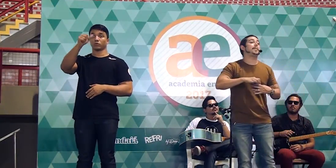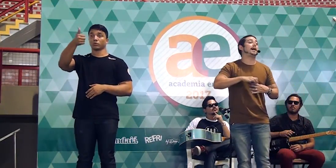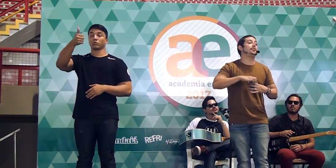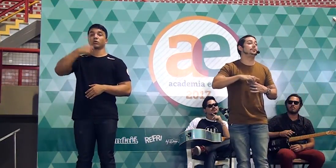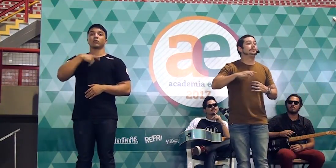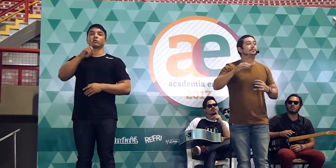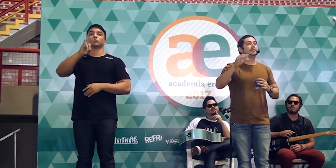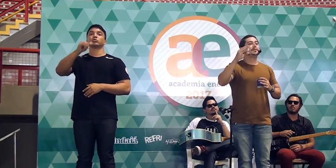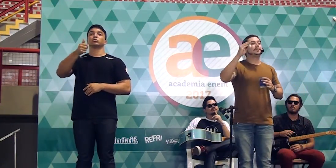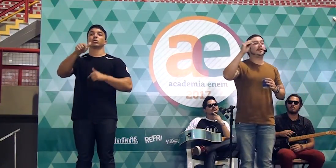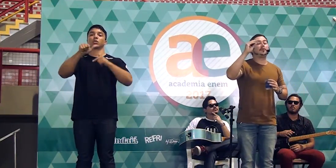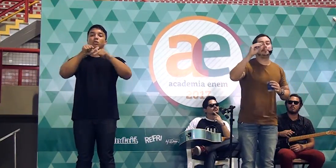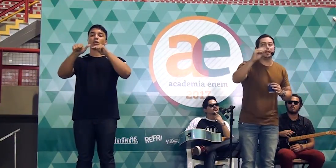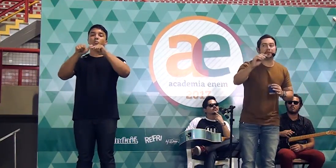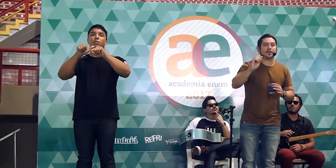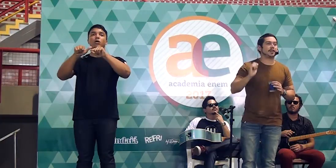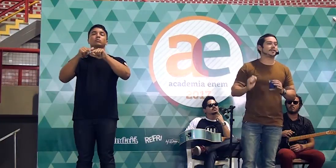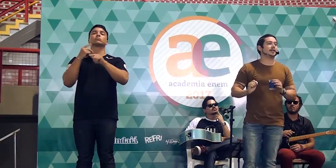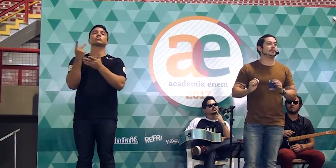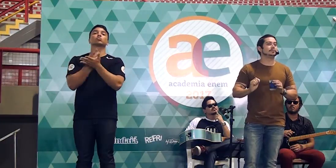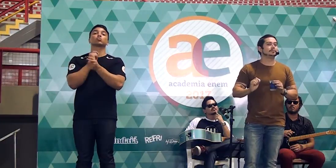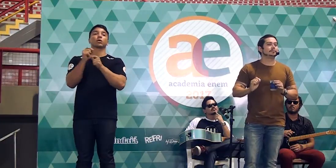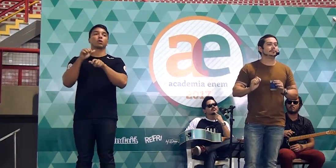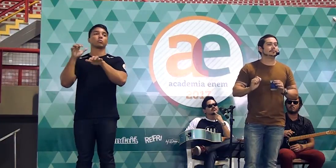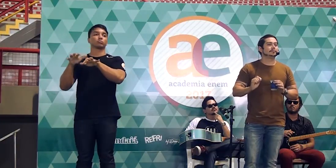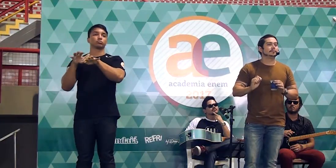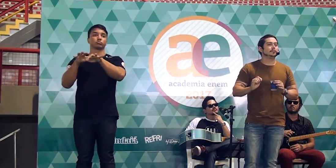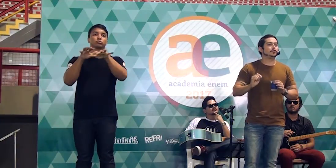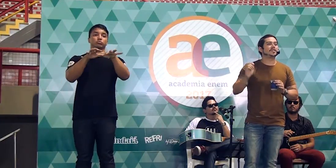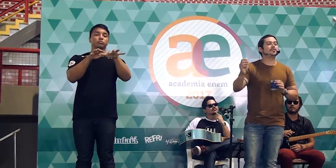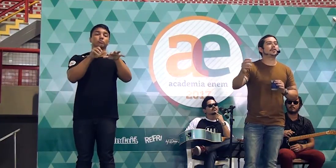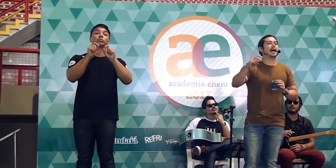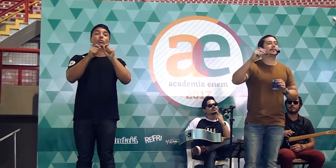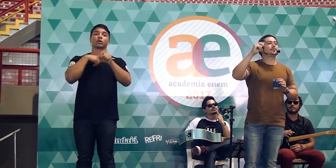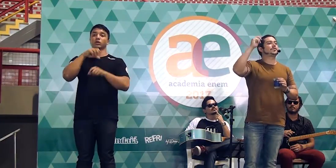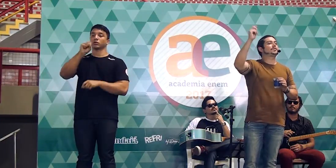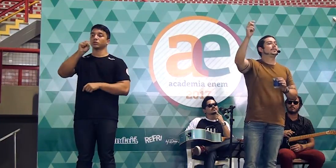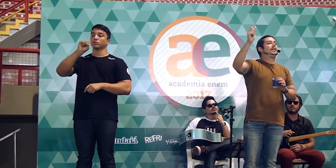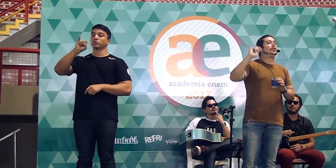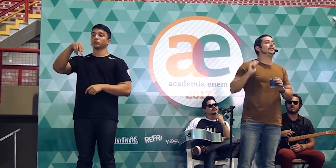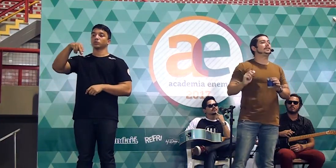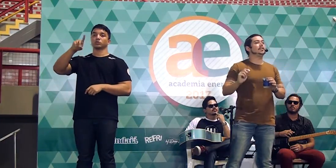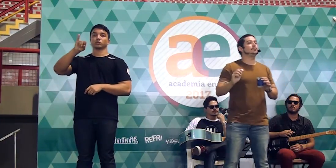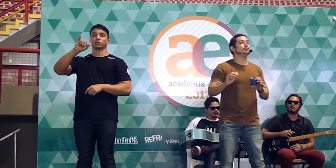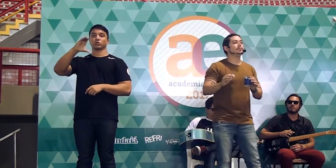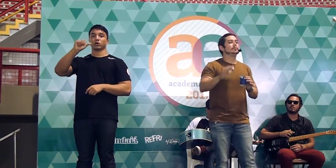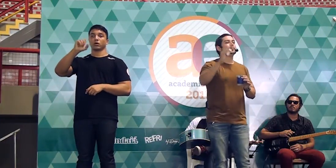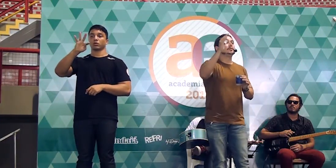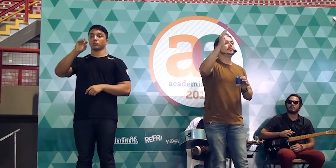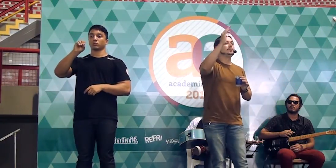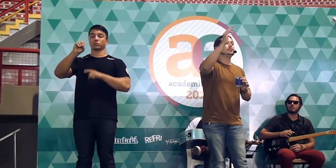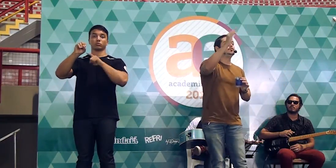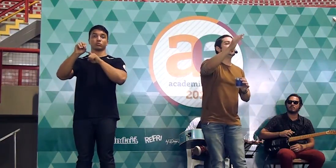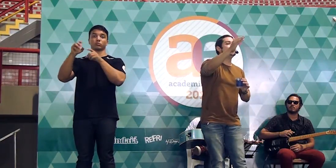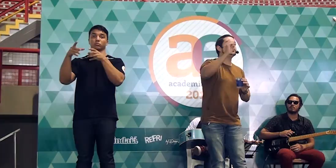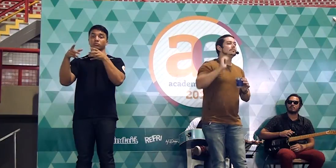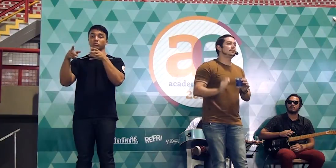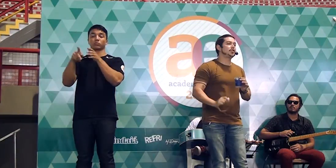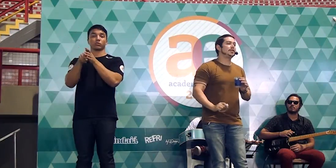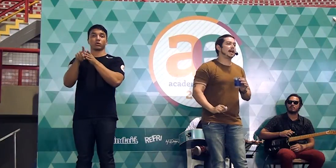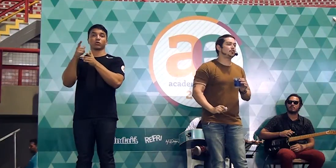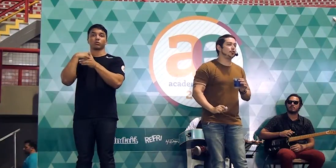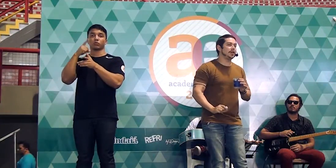do Trabalho, teve uma manifestação dos sindicatos, em 81,